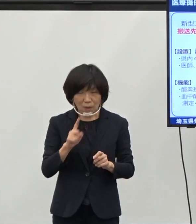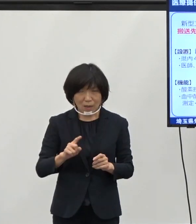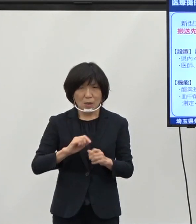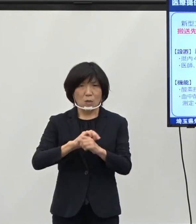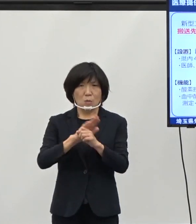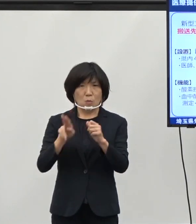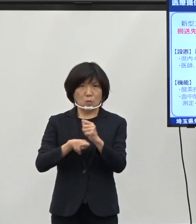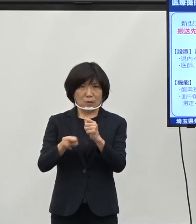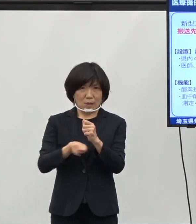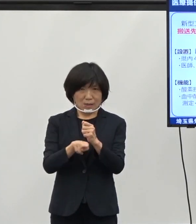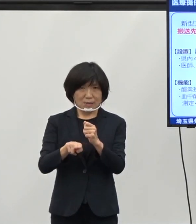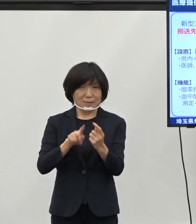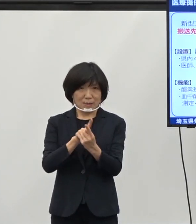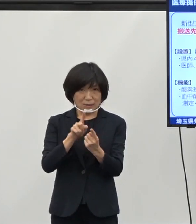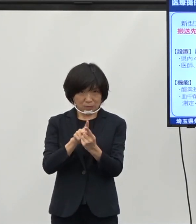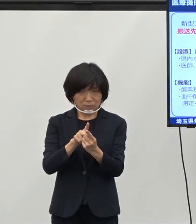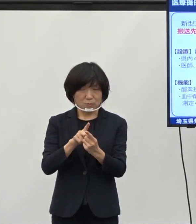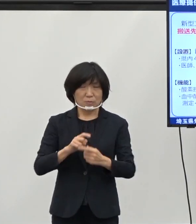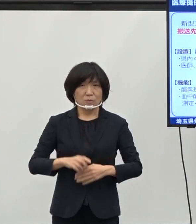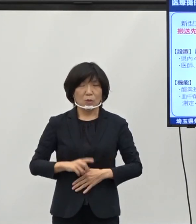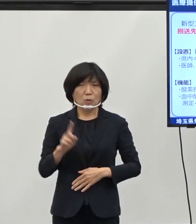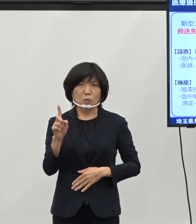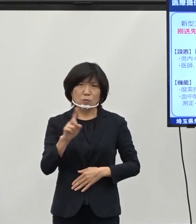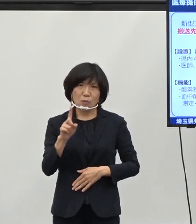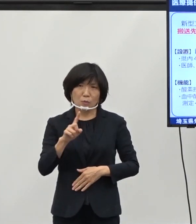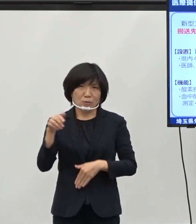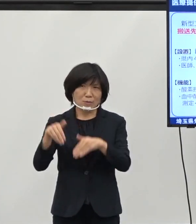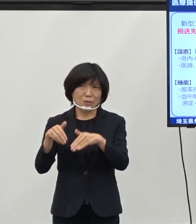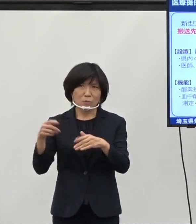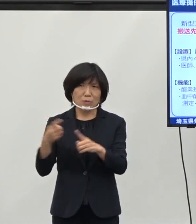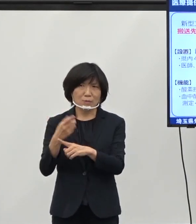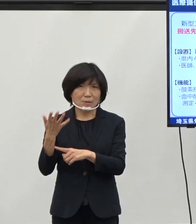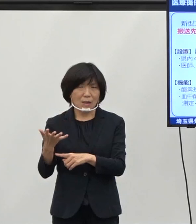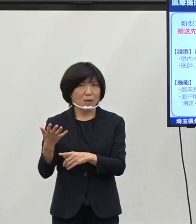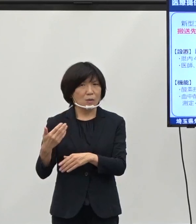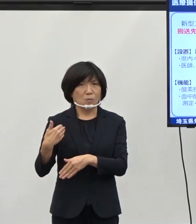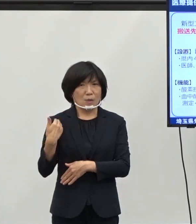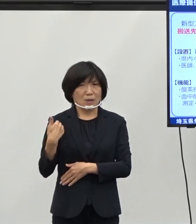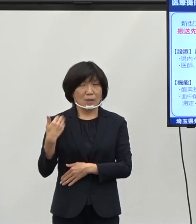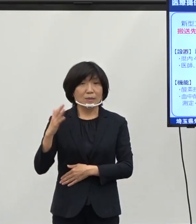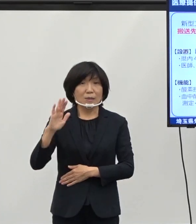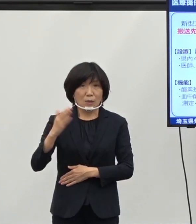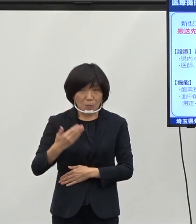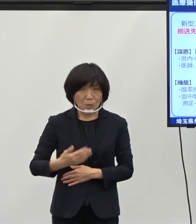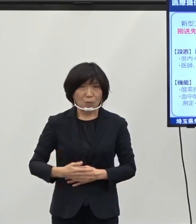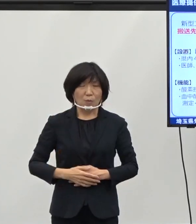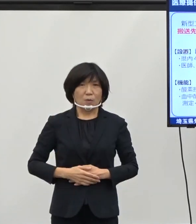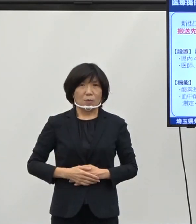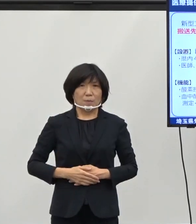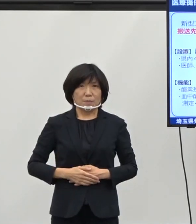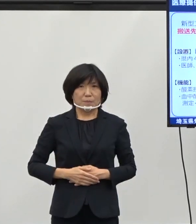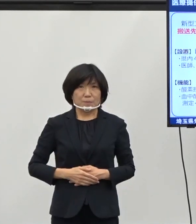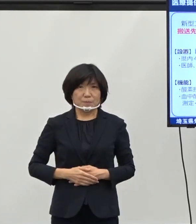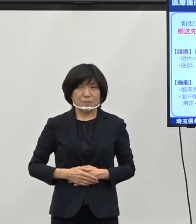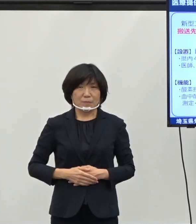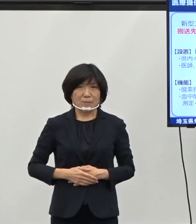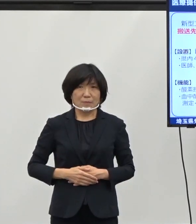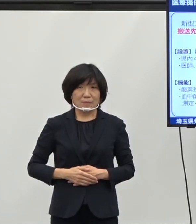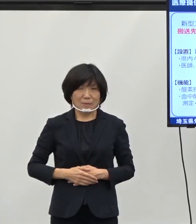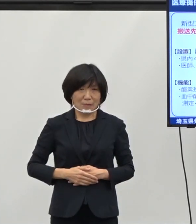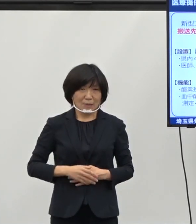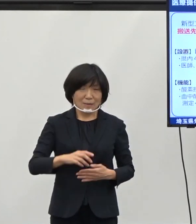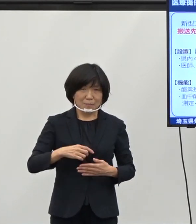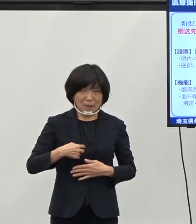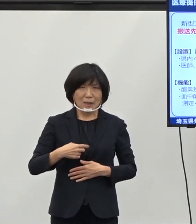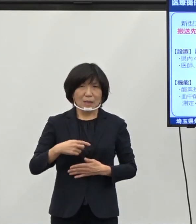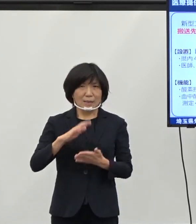対策であります。でどういう選挙戦になるかは私も分かりませんけれども、ただ地方自治体の立